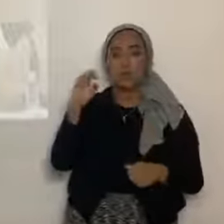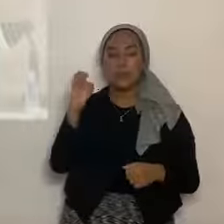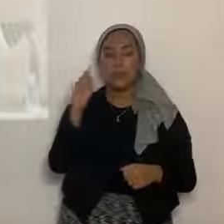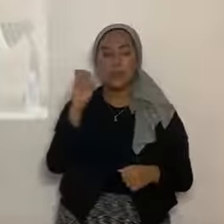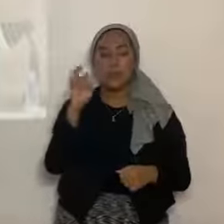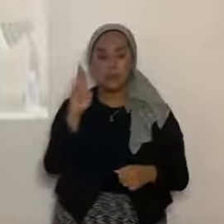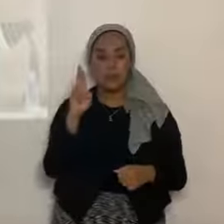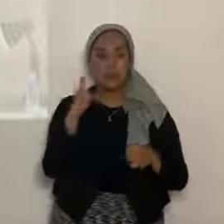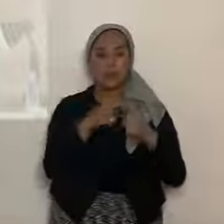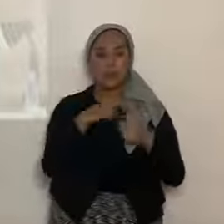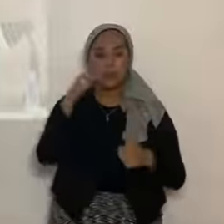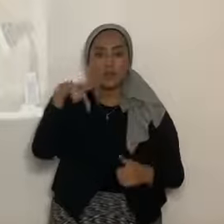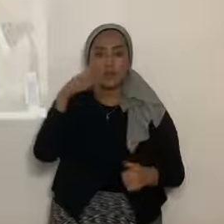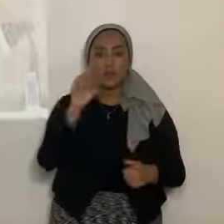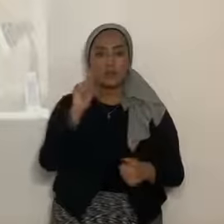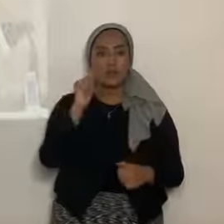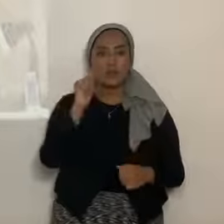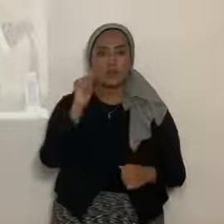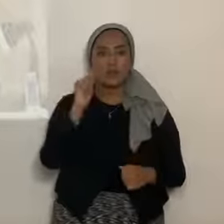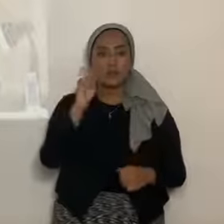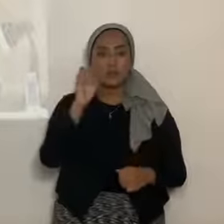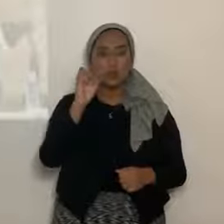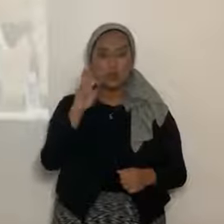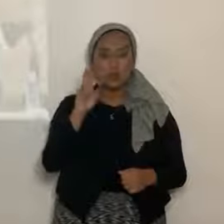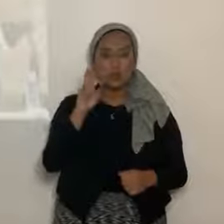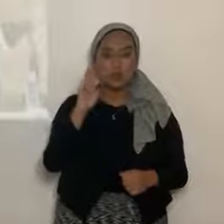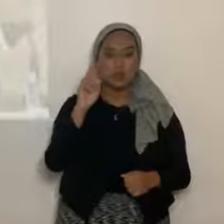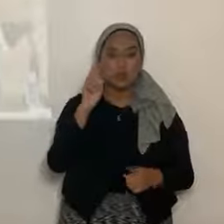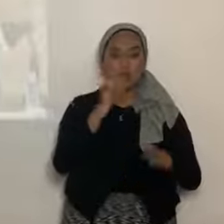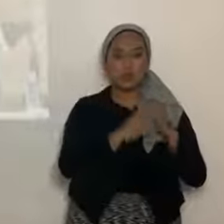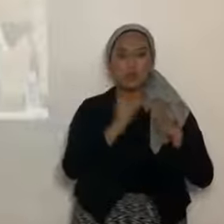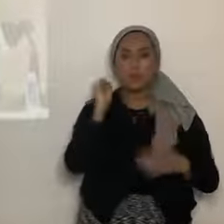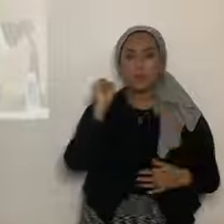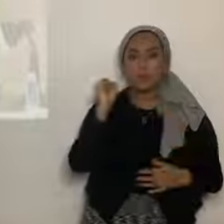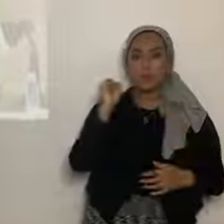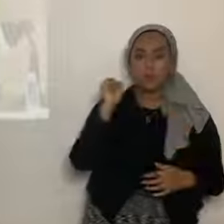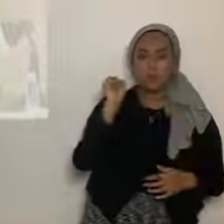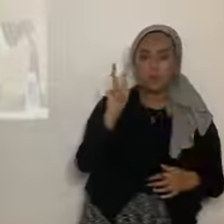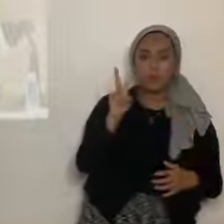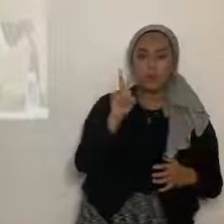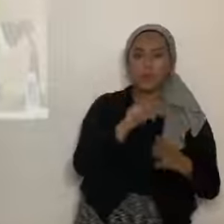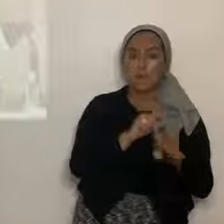Pedro, en el capítulo 2, el verso